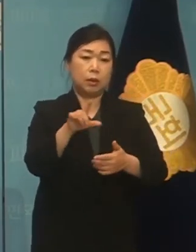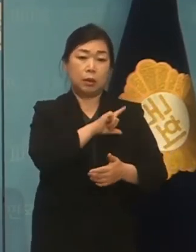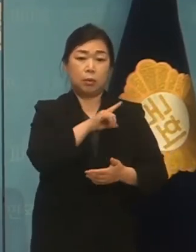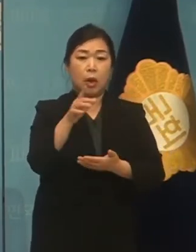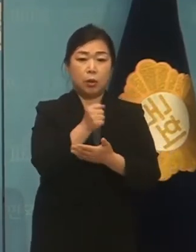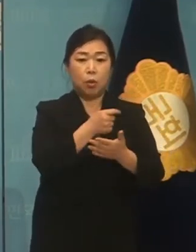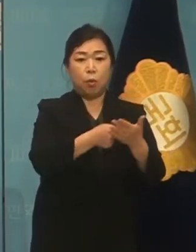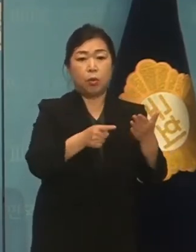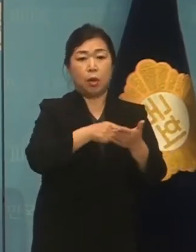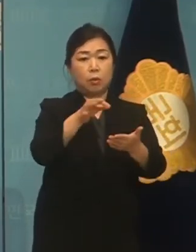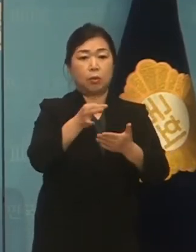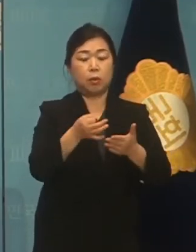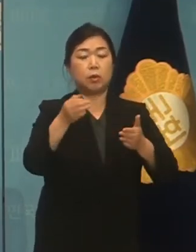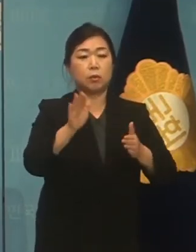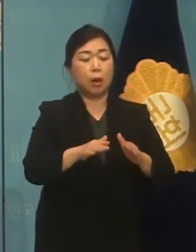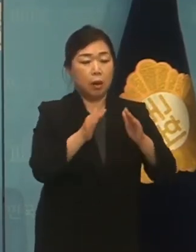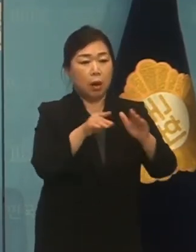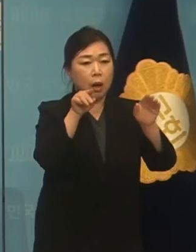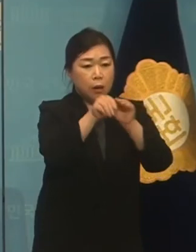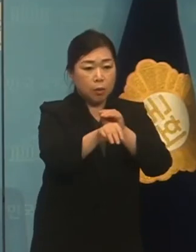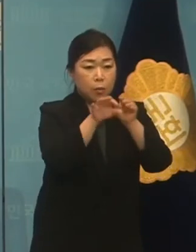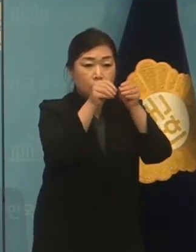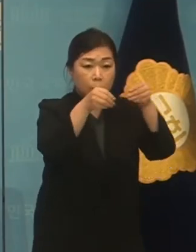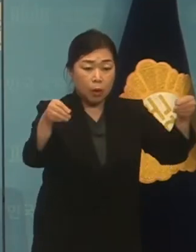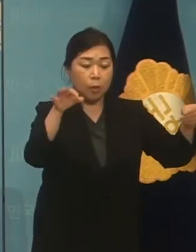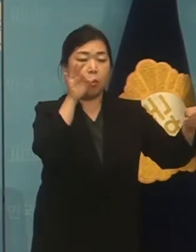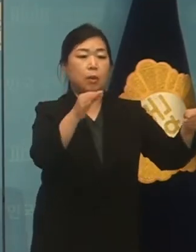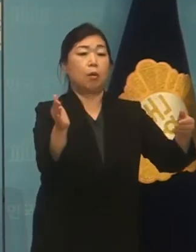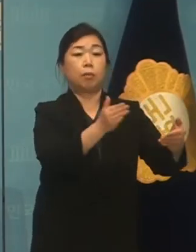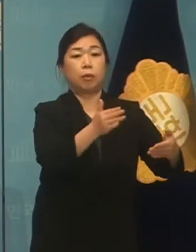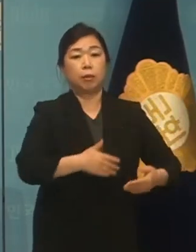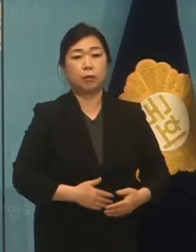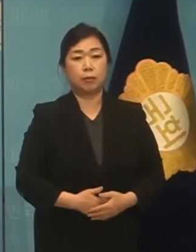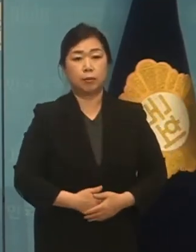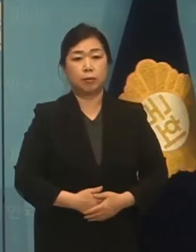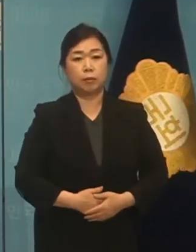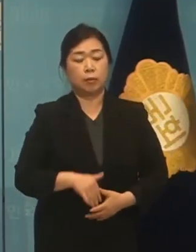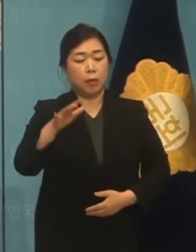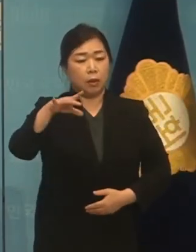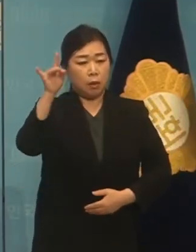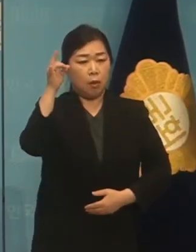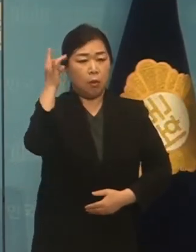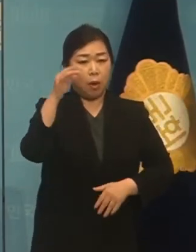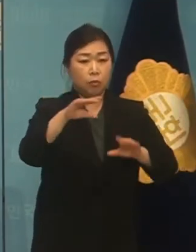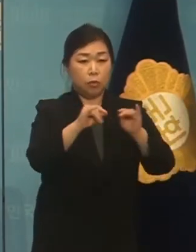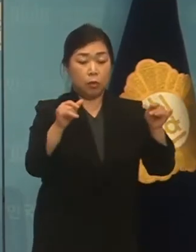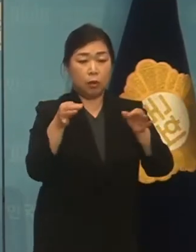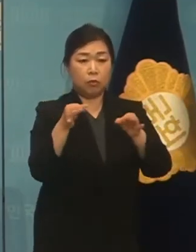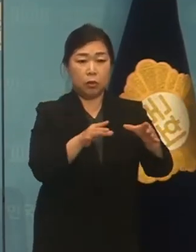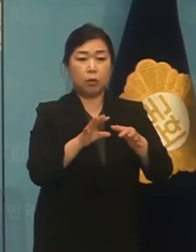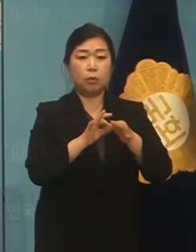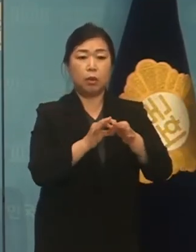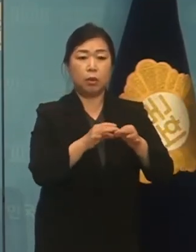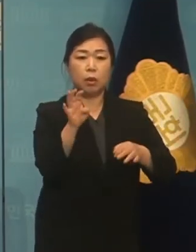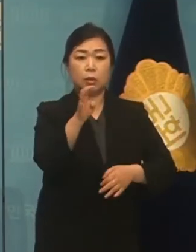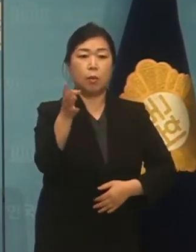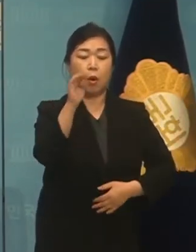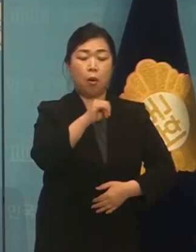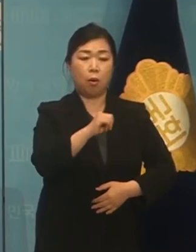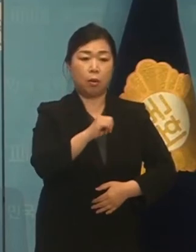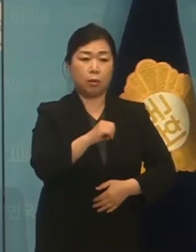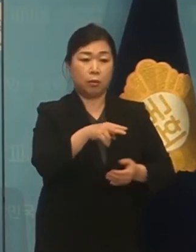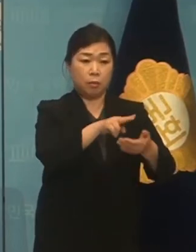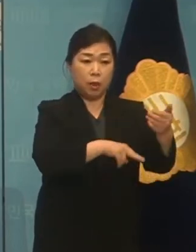받았지만 이마저도 현장에는 없는 것으로 확인되었습니다. 당초 제기된 부동산 투기를 통한 40억